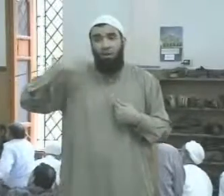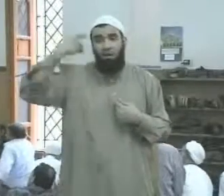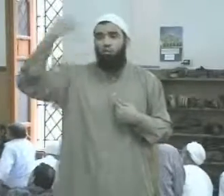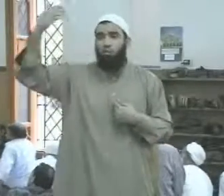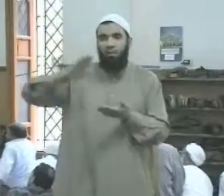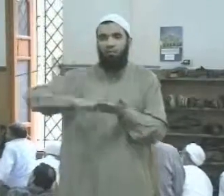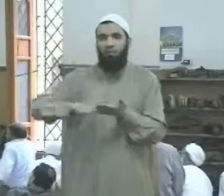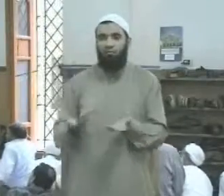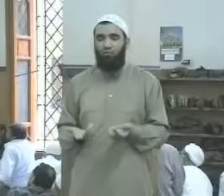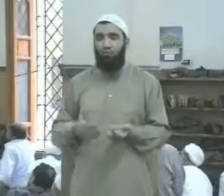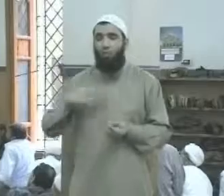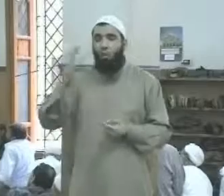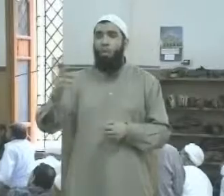إنه وقت مقبول